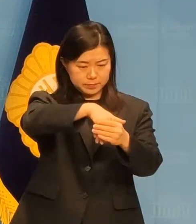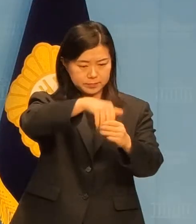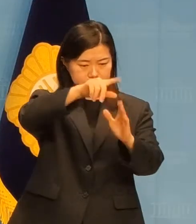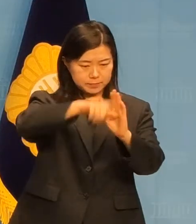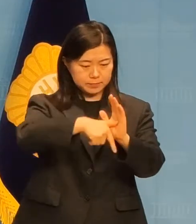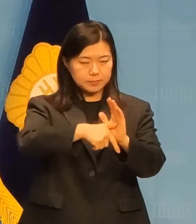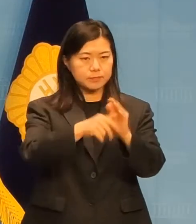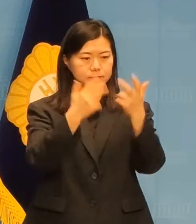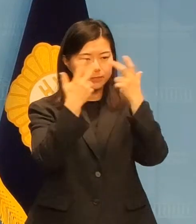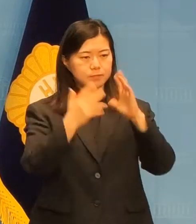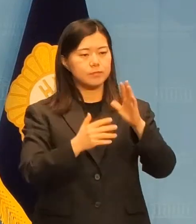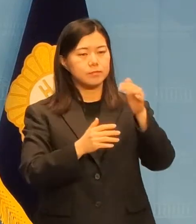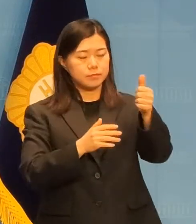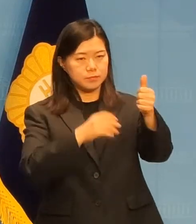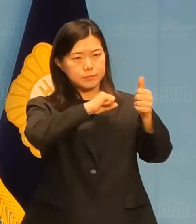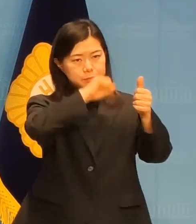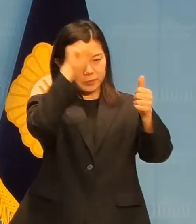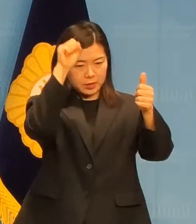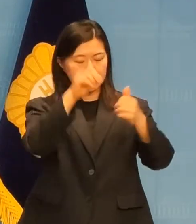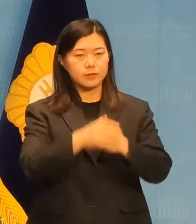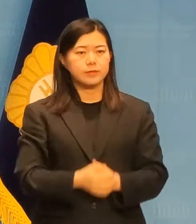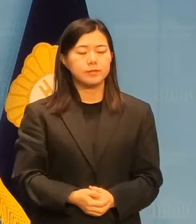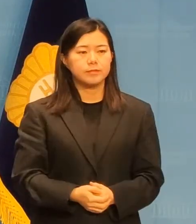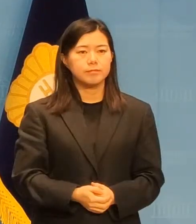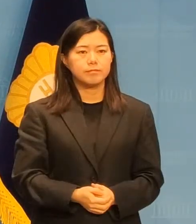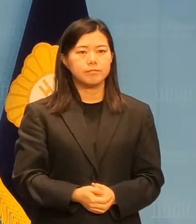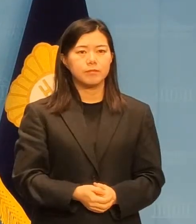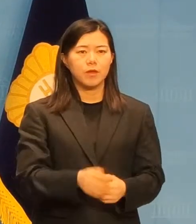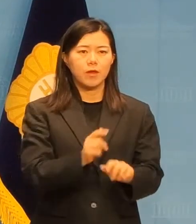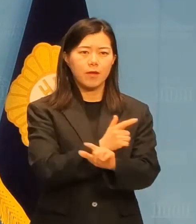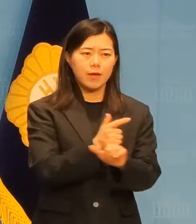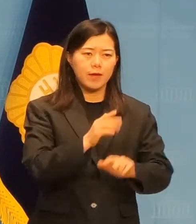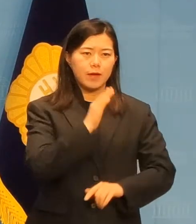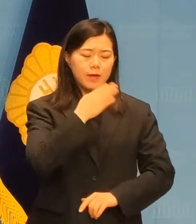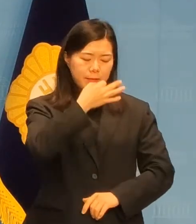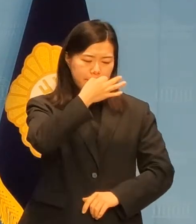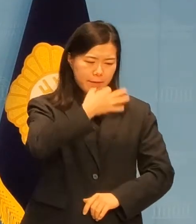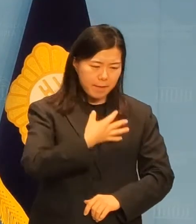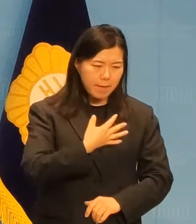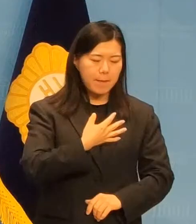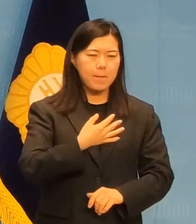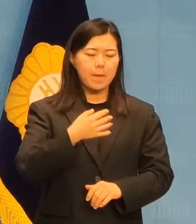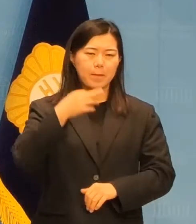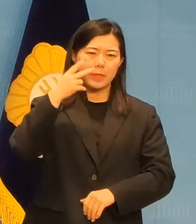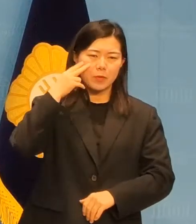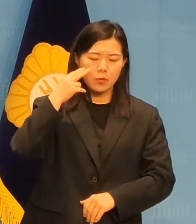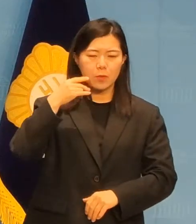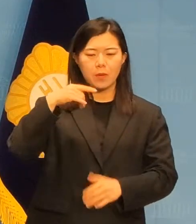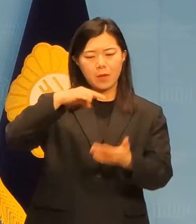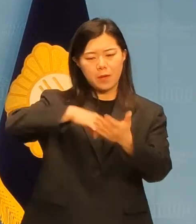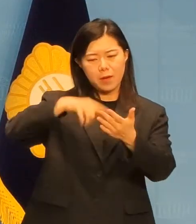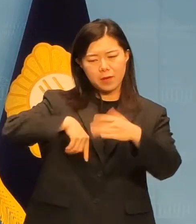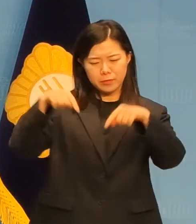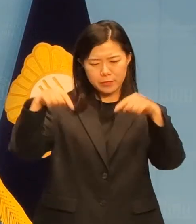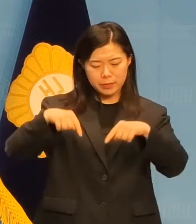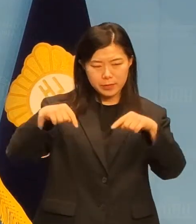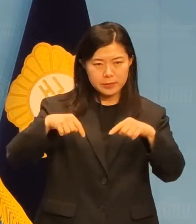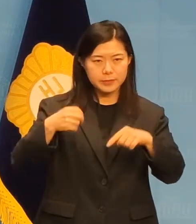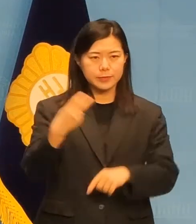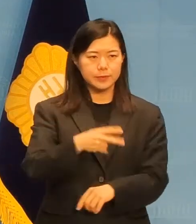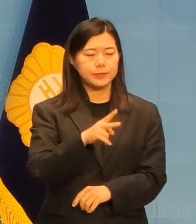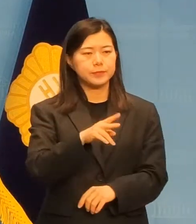당선, 그리고 너무나 힘들었던 관세협정, 또 에이펙